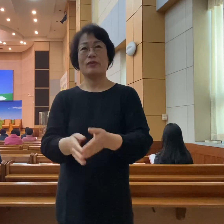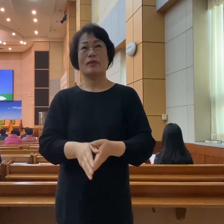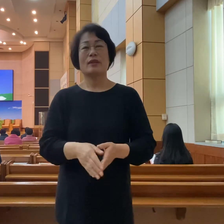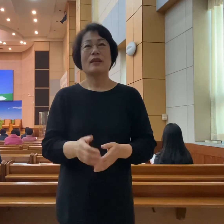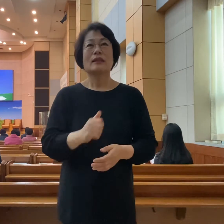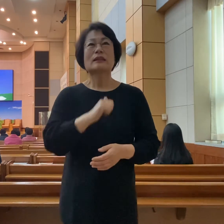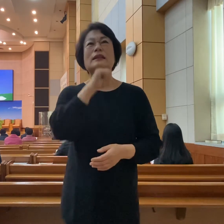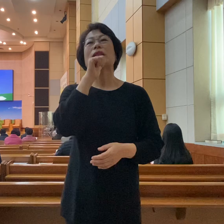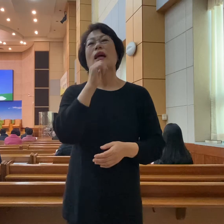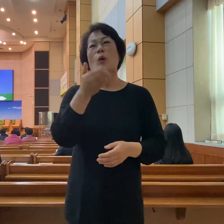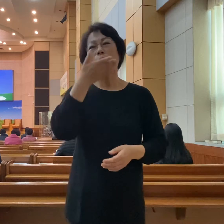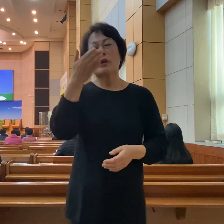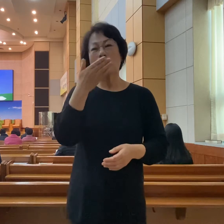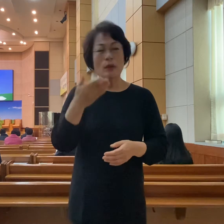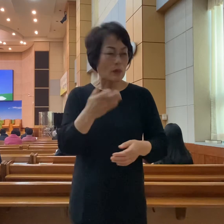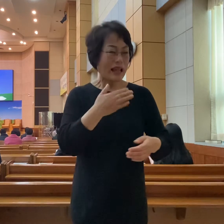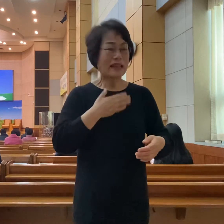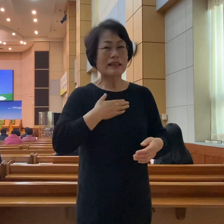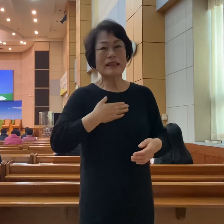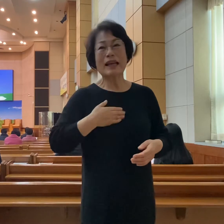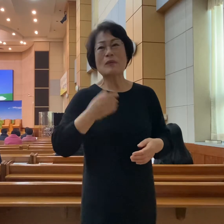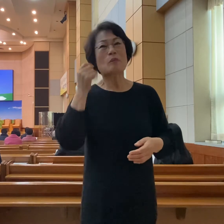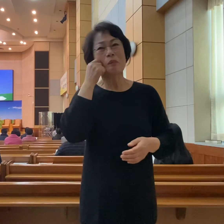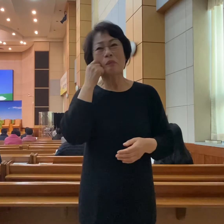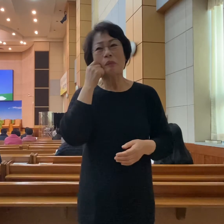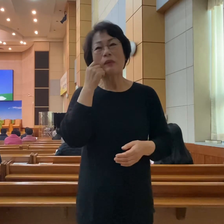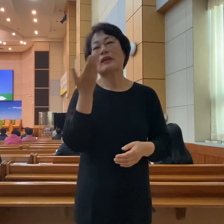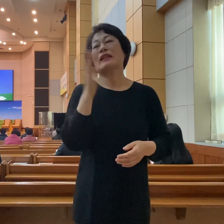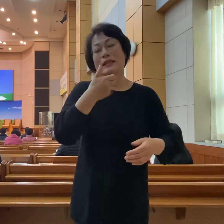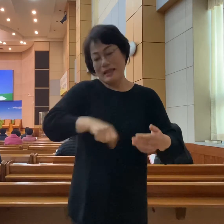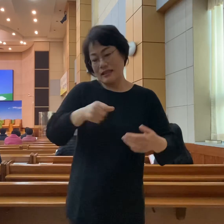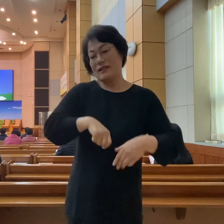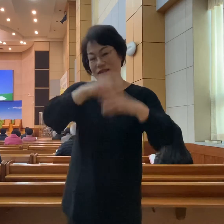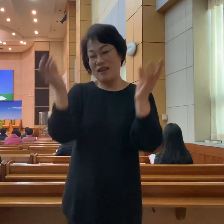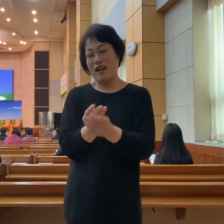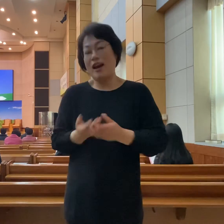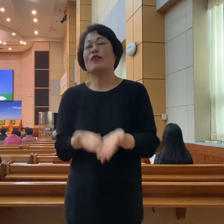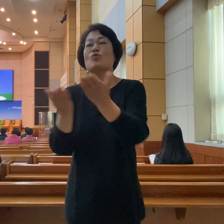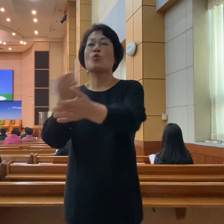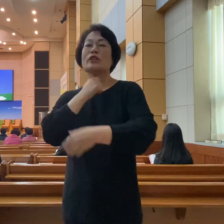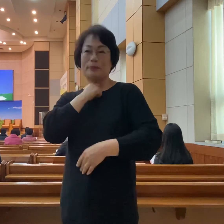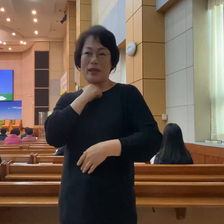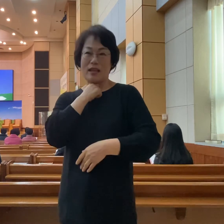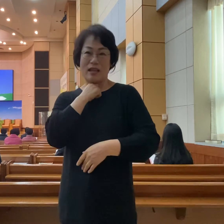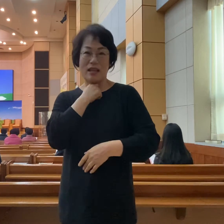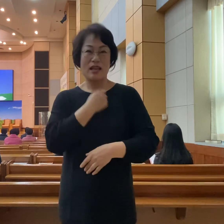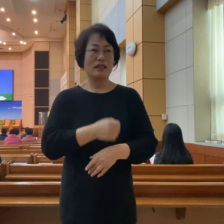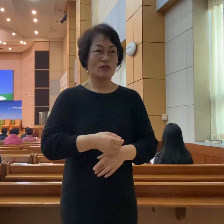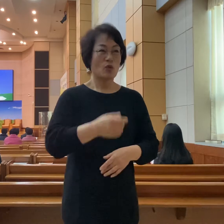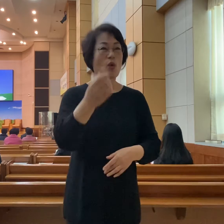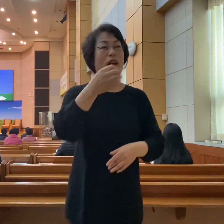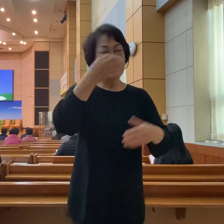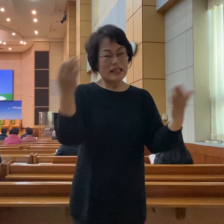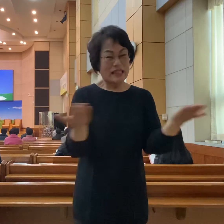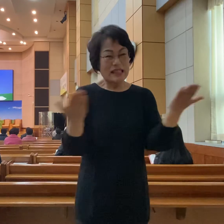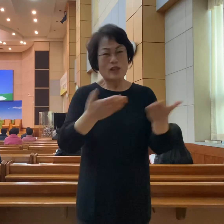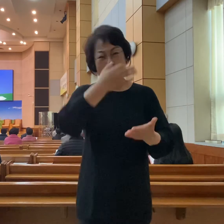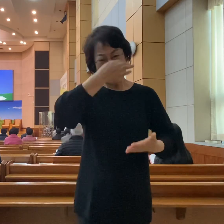먹고 자식한테는 먹이고 입히고 그래 하지 않습니다. 온갖 힘든 일